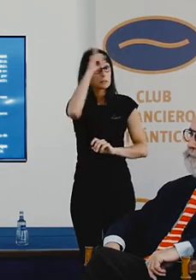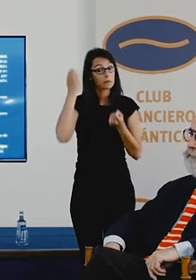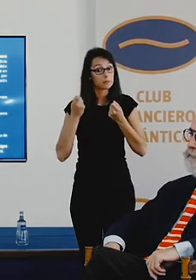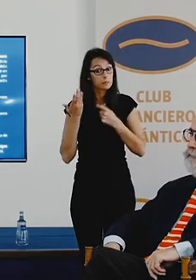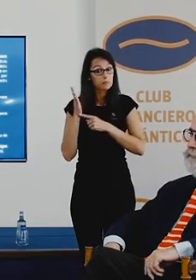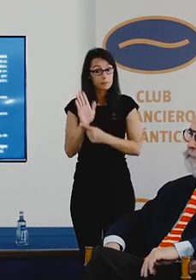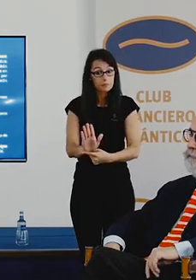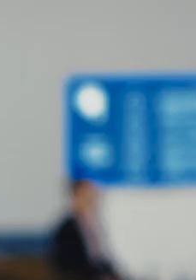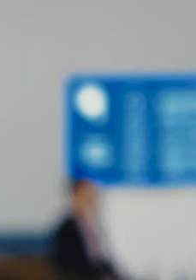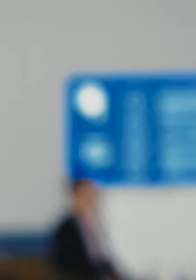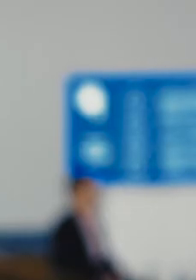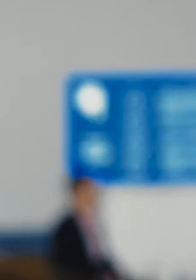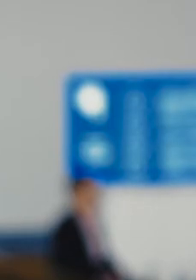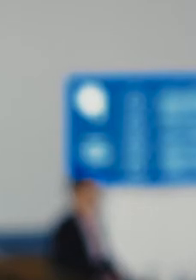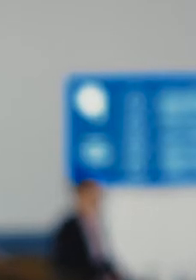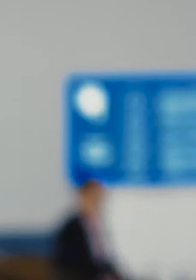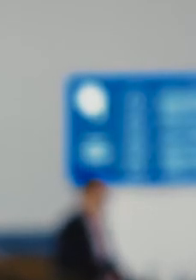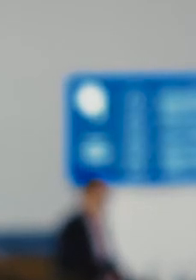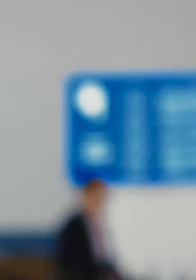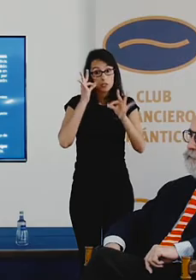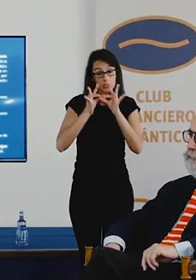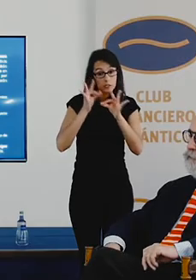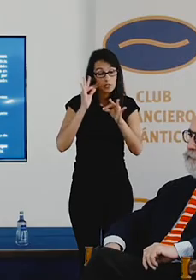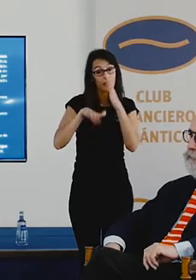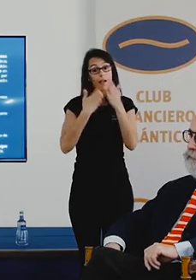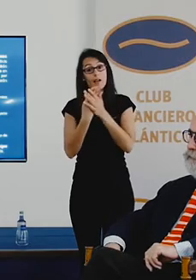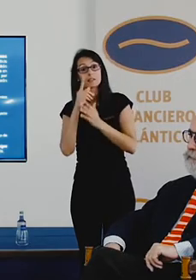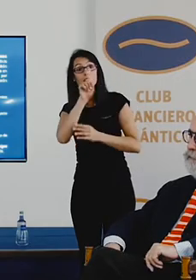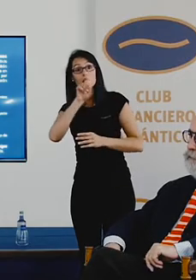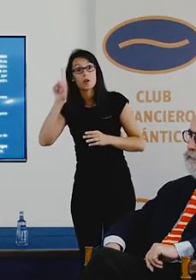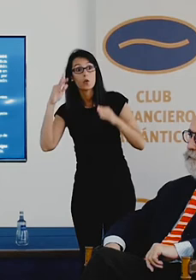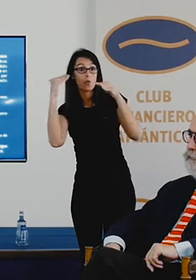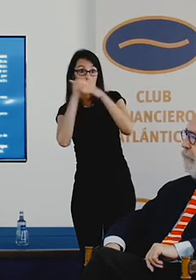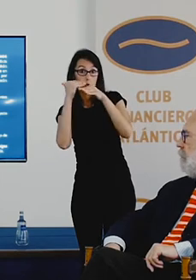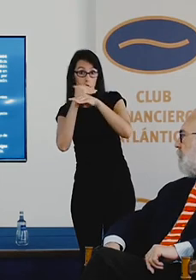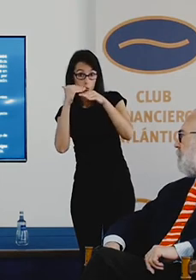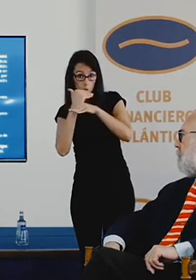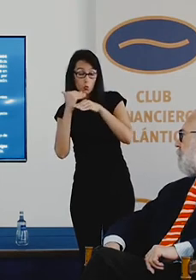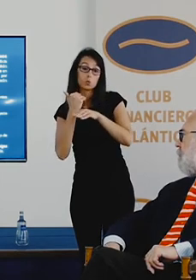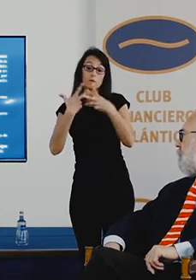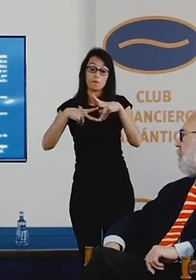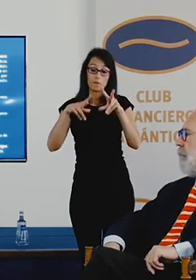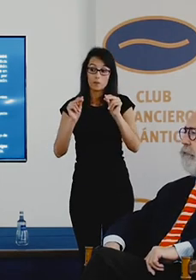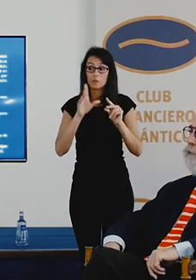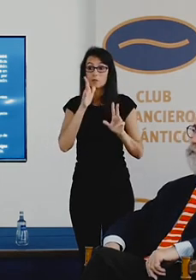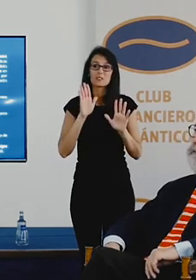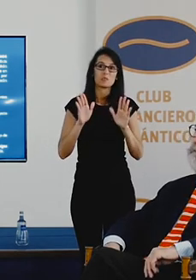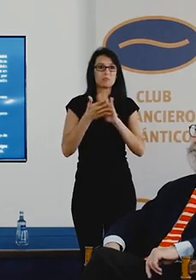El 28 de septiembre salimos, el 11 de octubre, el 10 de octubre llegamos, y el 11 de octubre no está aquí muy hecha porque lo estamos también hablando